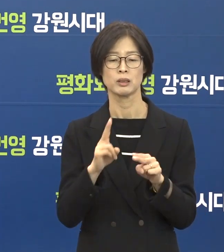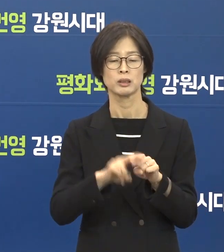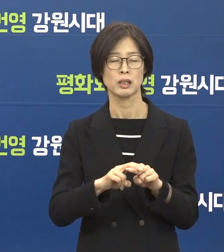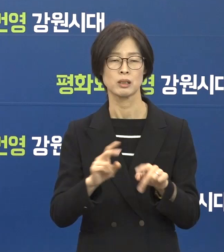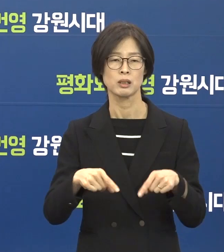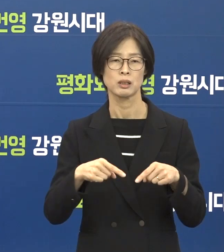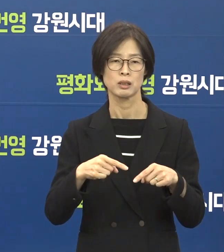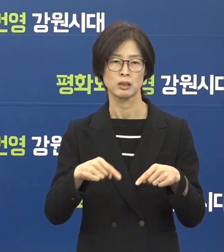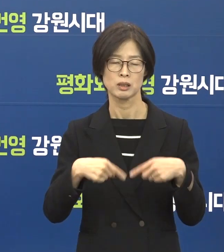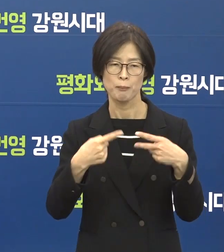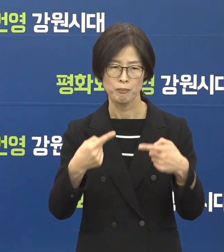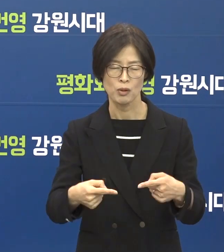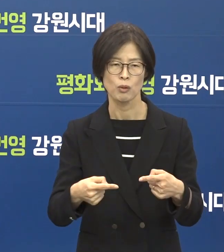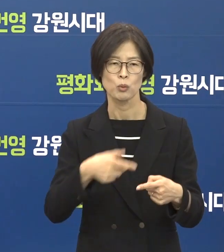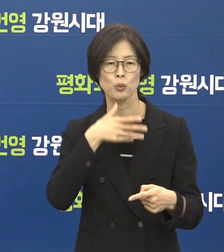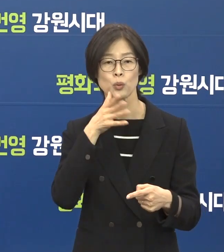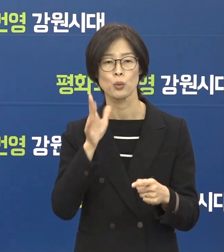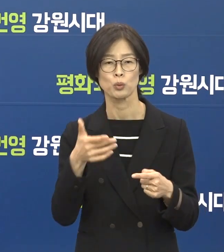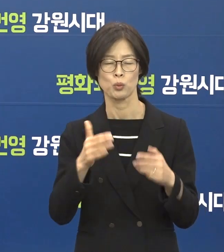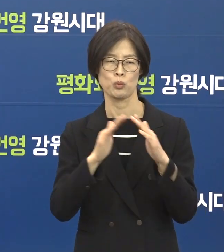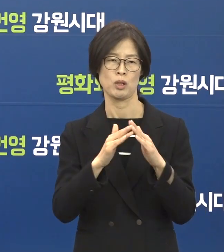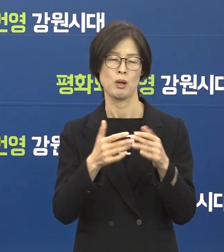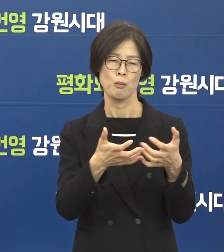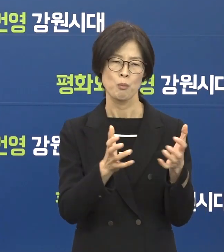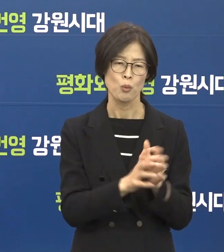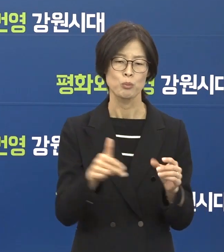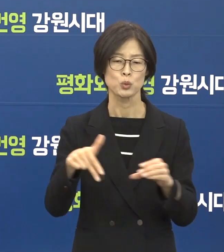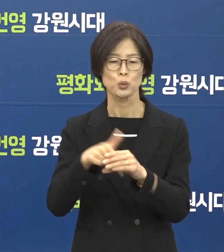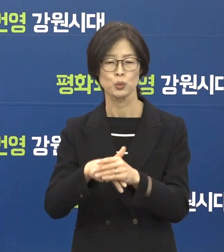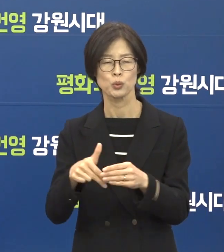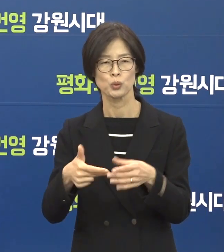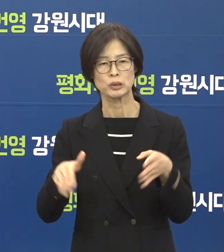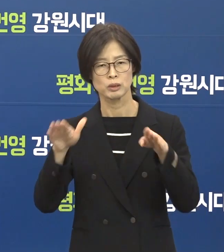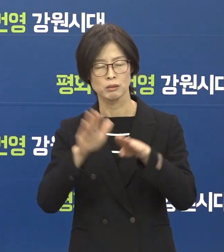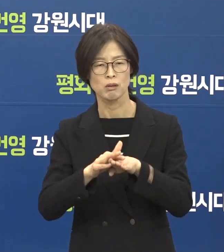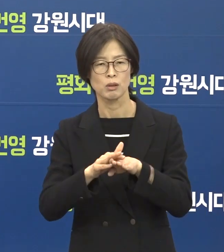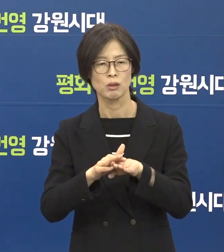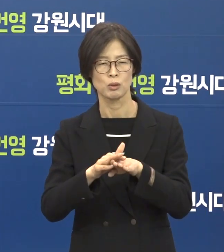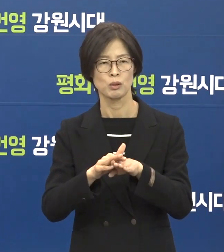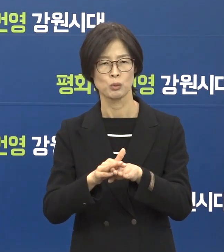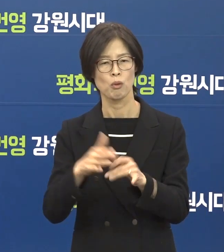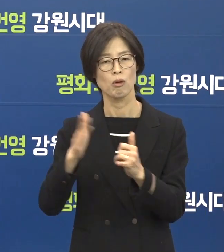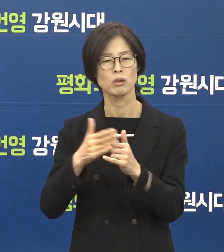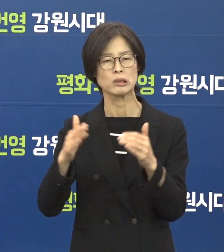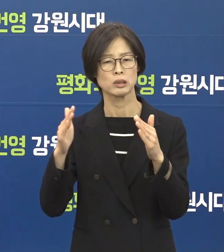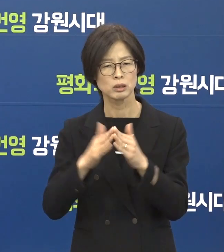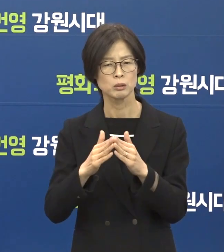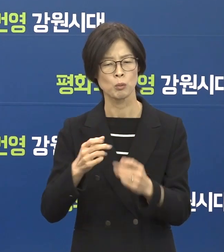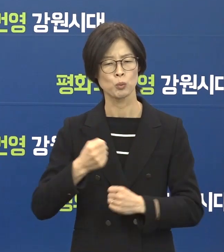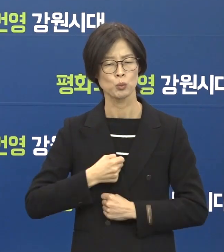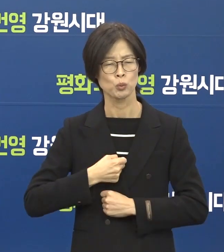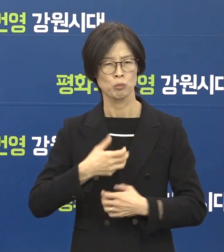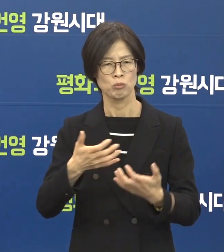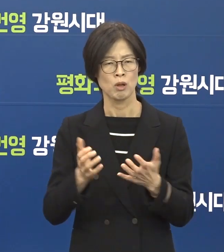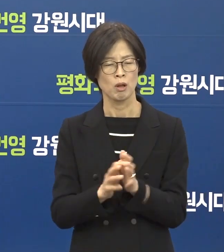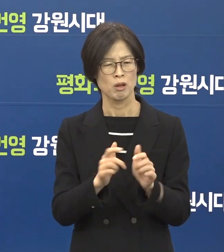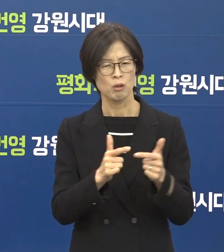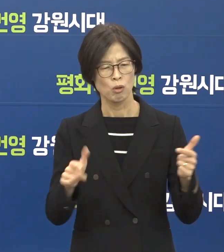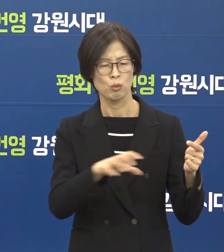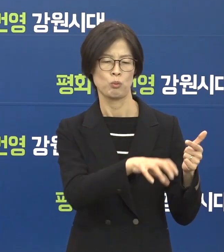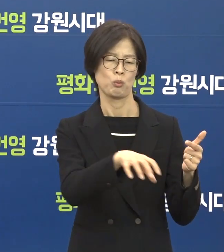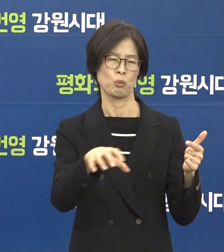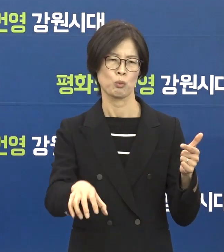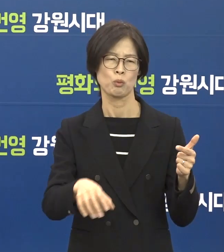참여, 경로당 모임, 종교시설, 인력사무소, 어린이집, 군부대 등 다양한